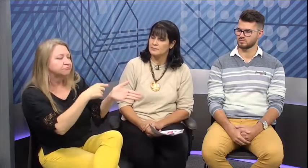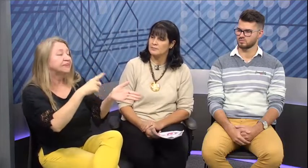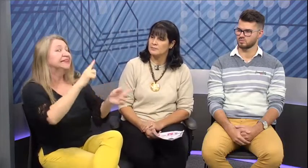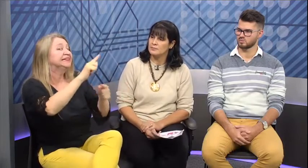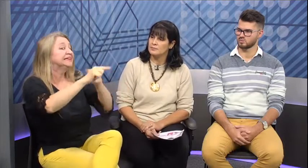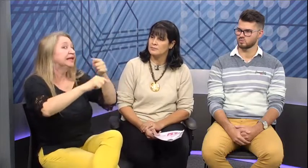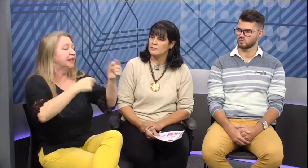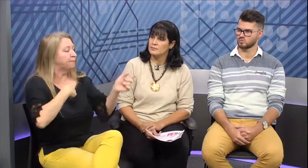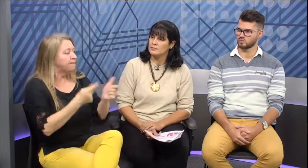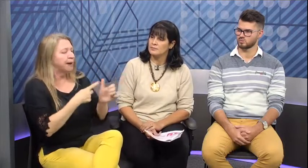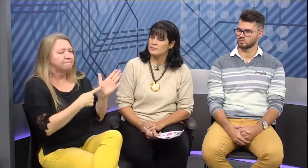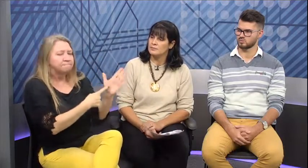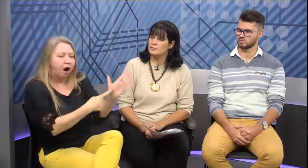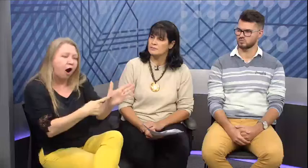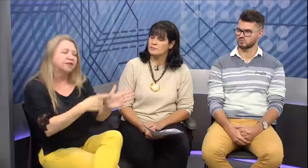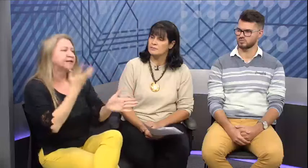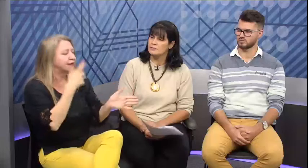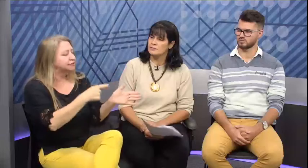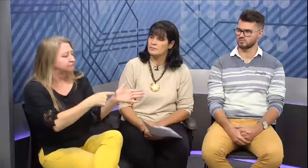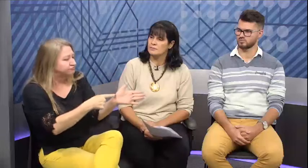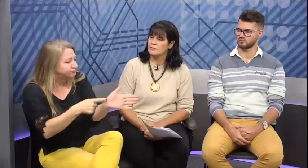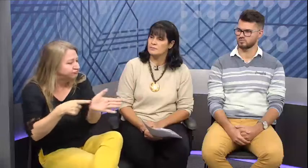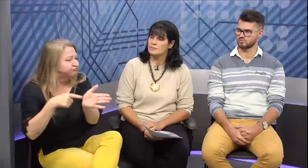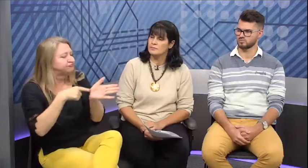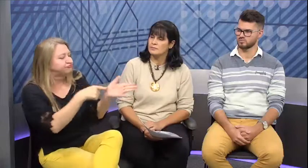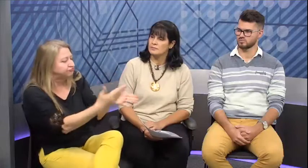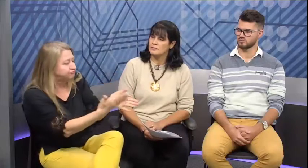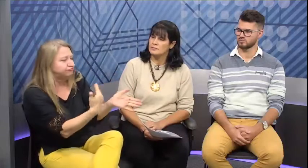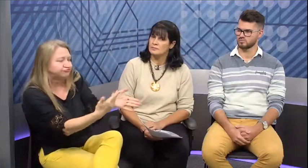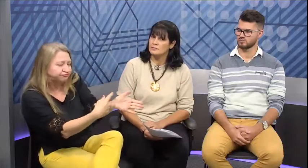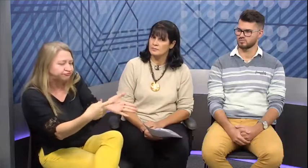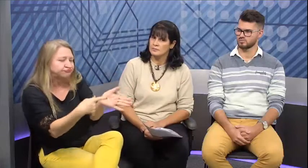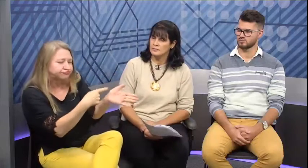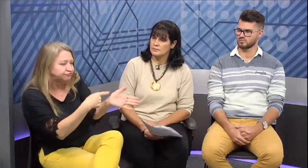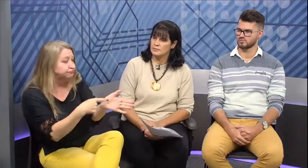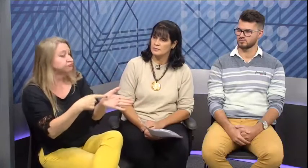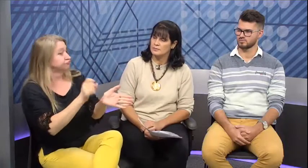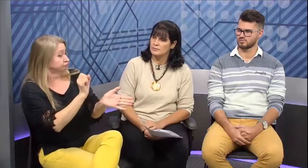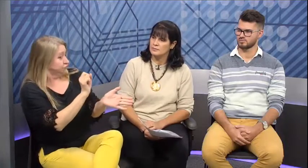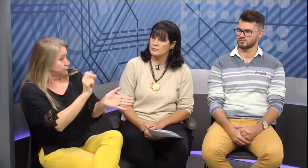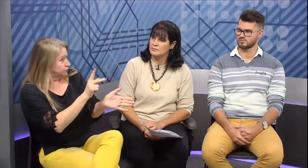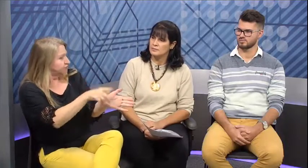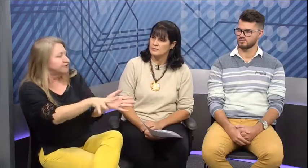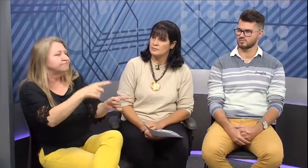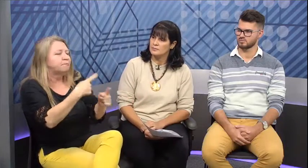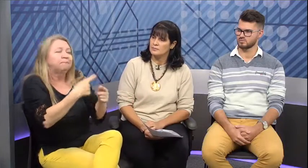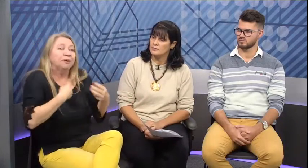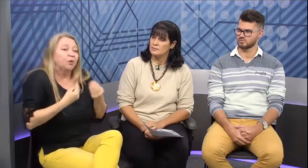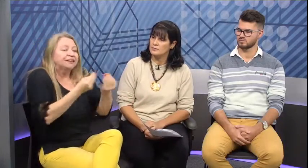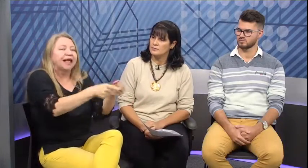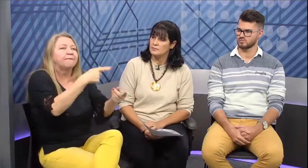a floresta. Então, sempre mostrando primeiro, né? O livro, o visual. E